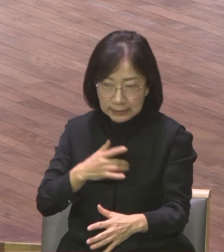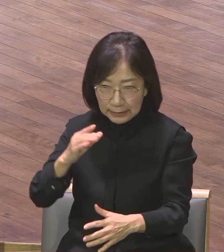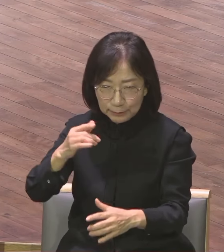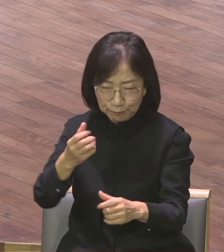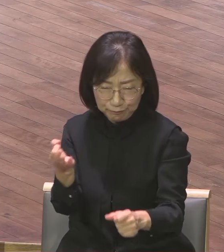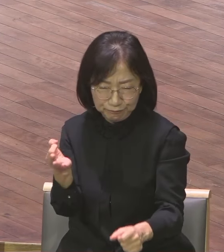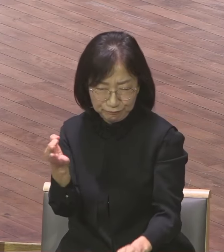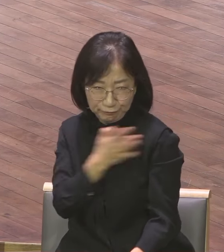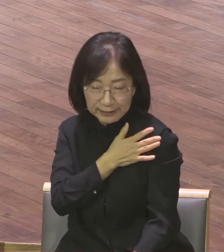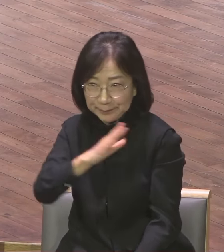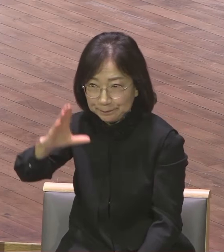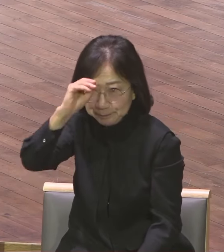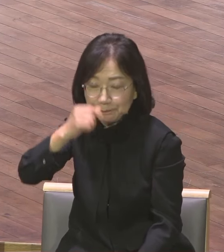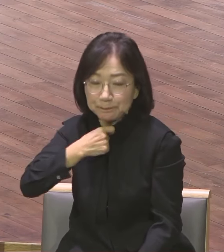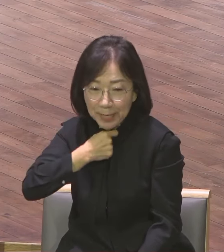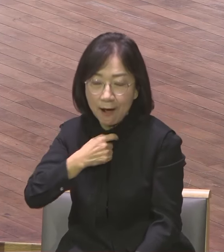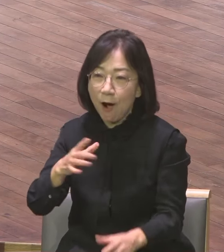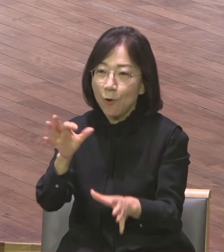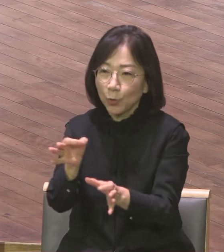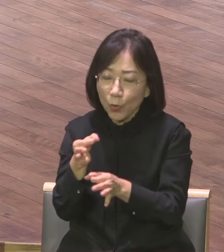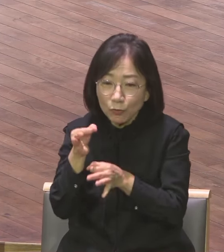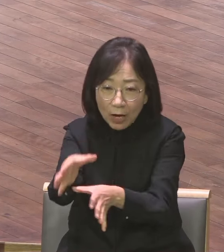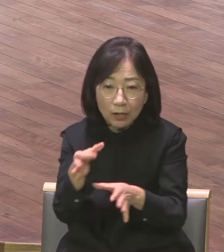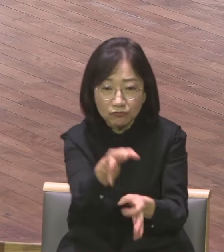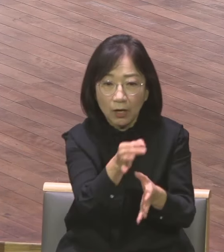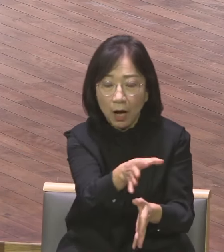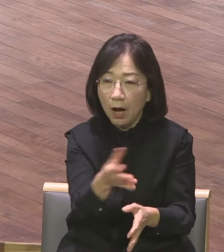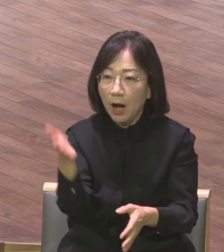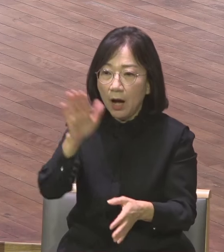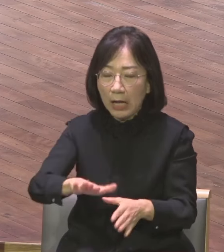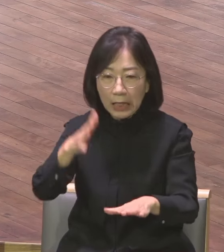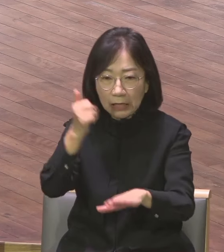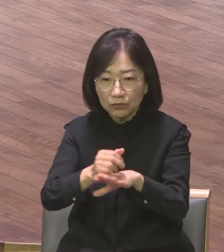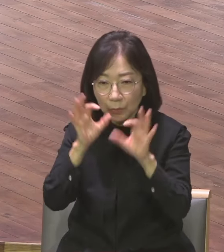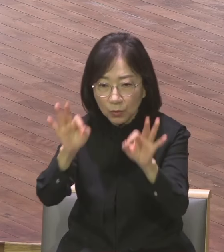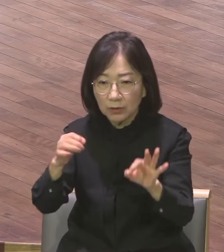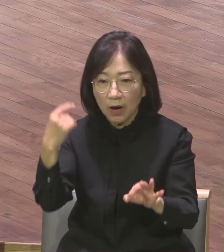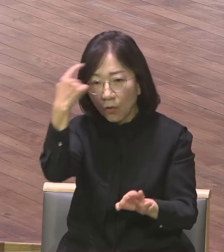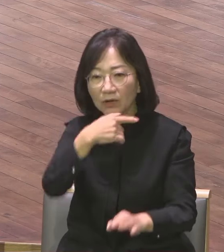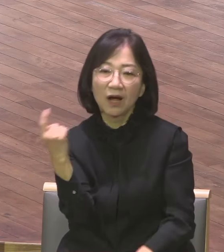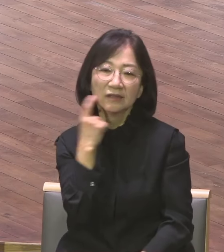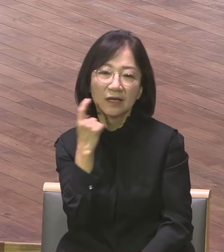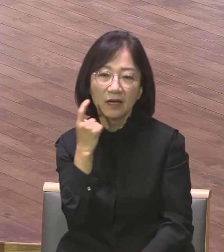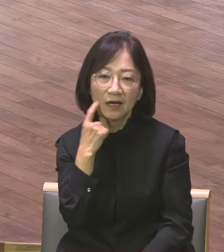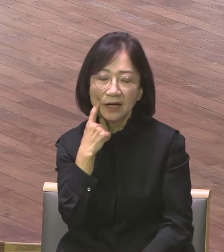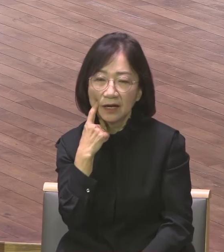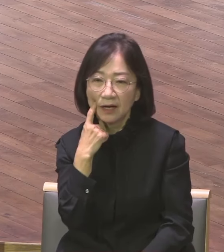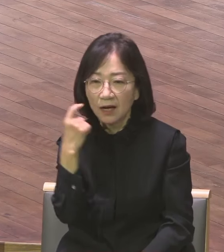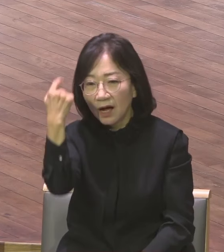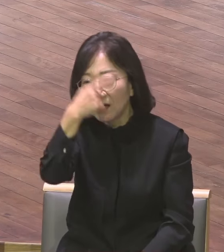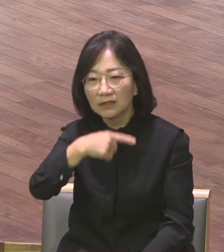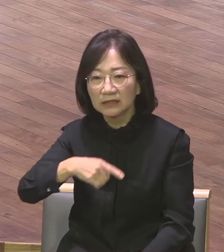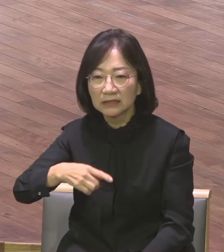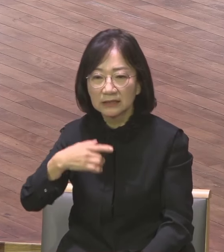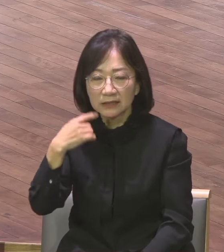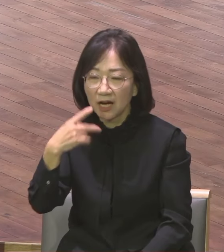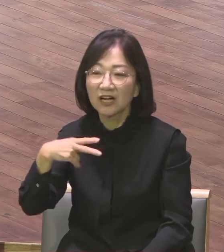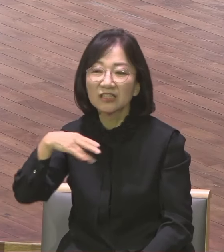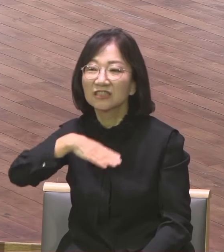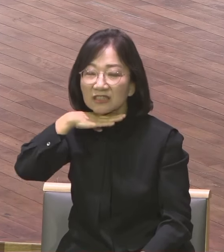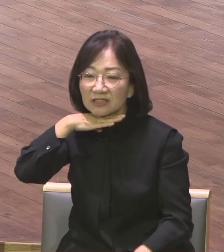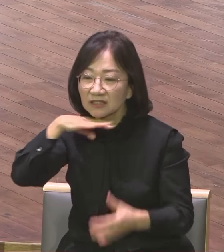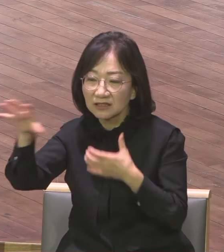이게 딥페이크요. 사기를 당했다고 어제 교수가 그 말을 KBS에서 말을